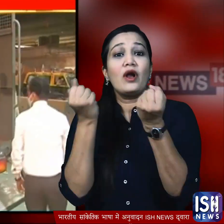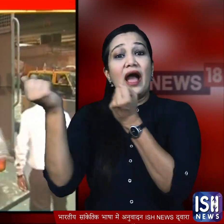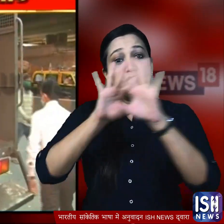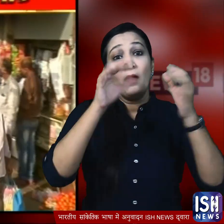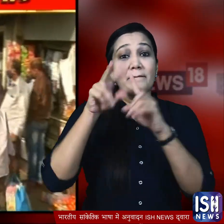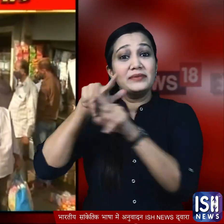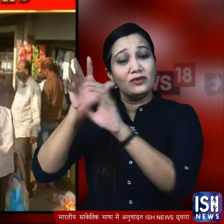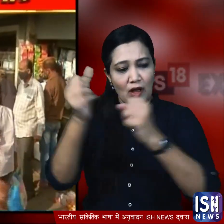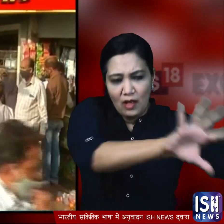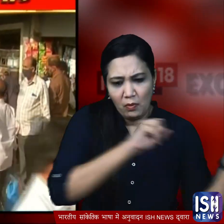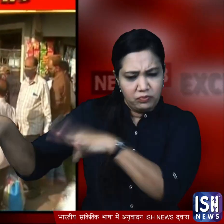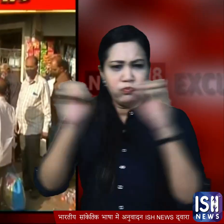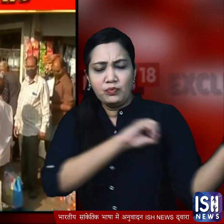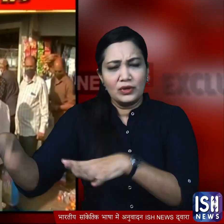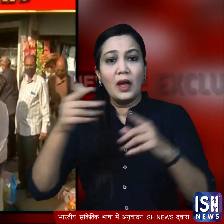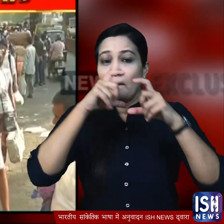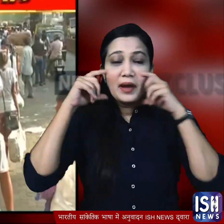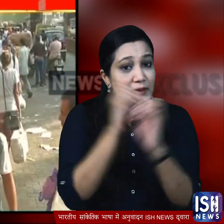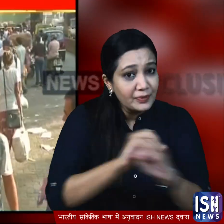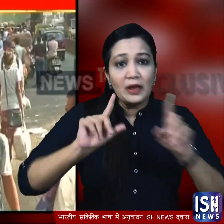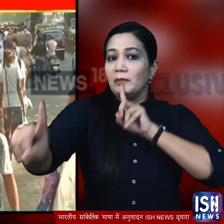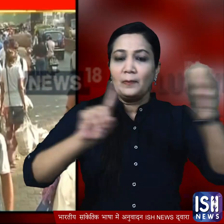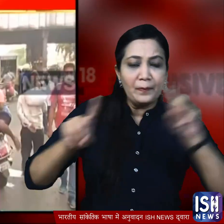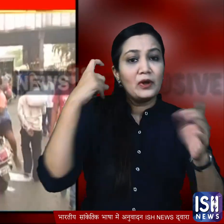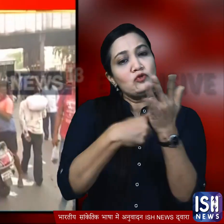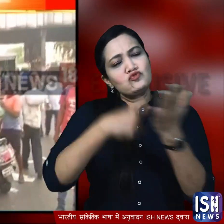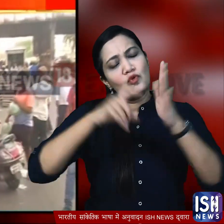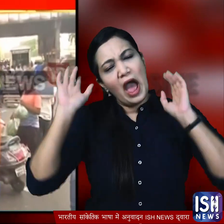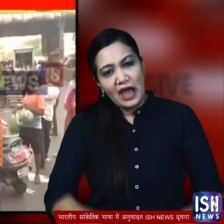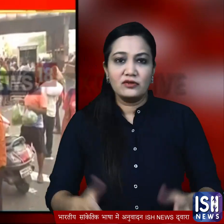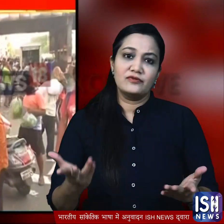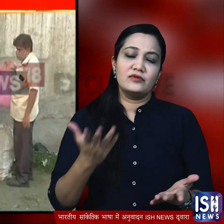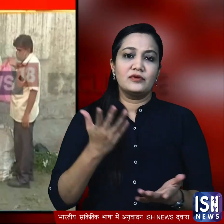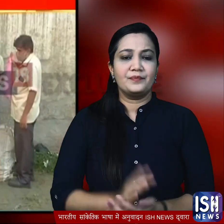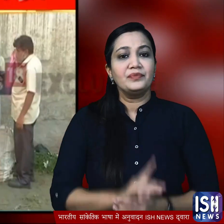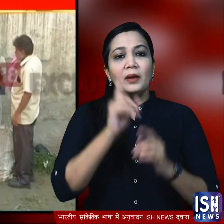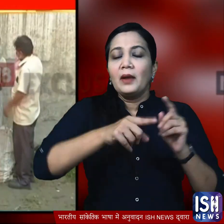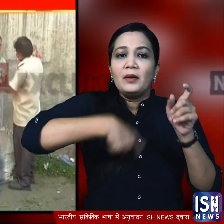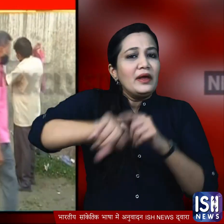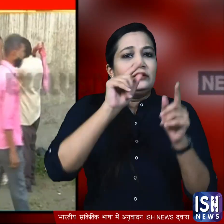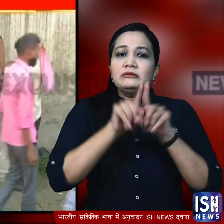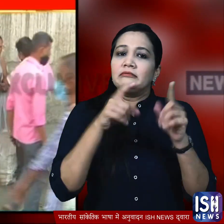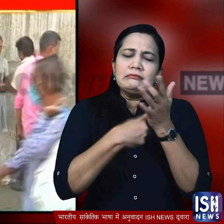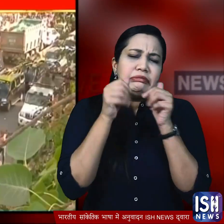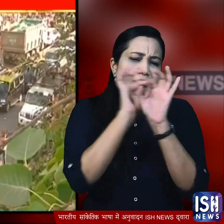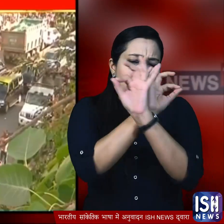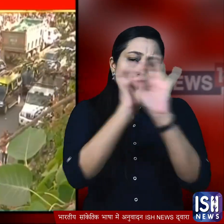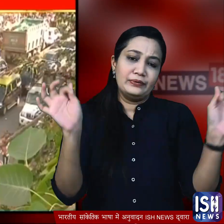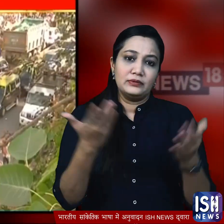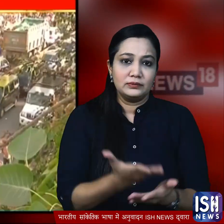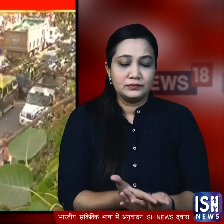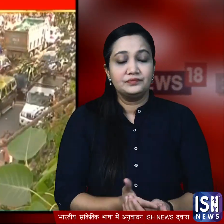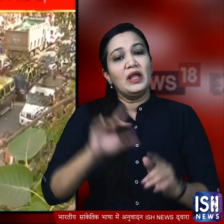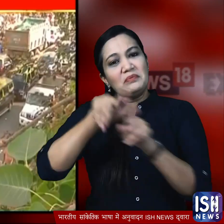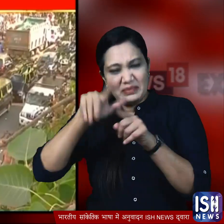गाड़ी में लाद दिया। बाजार में मास्क लगाने के साथ तय दूरी बनाए रखने का नियम सबके लिए जरूरी है, लेकिन वहां इसकी धज्जियां उड़ती नजर आईं, जिसके